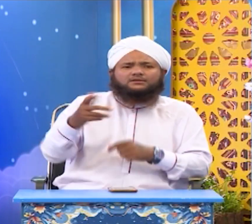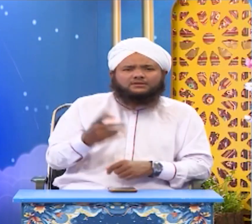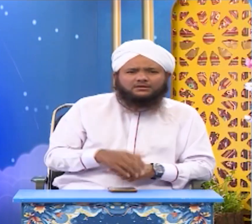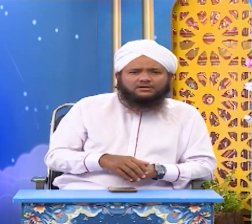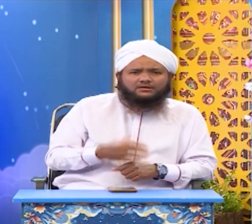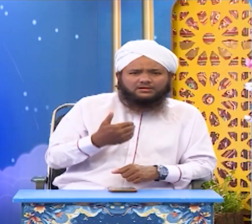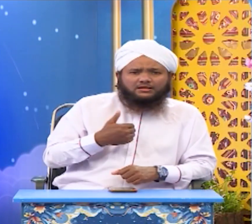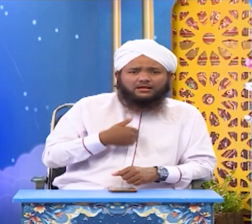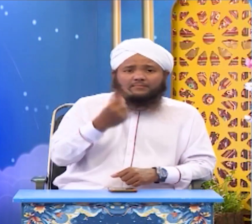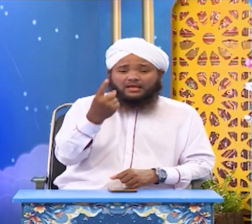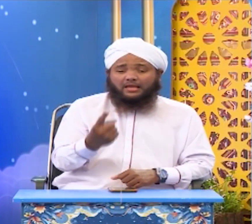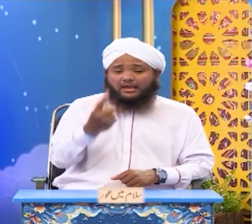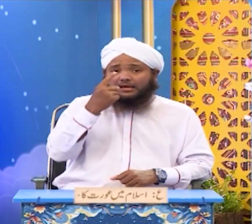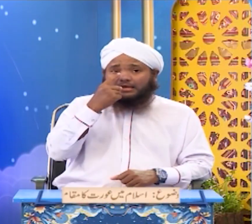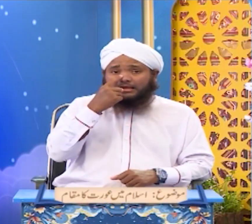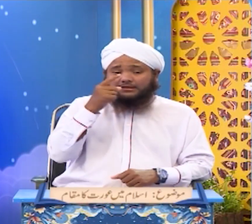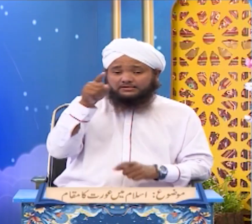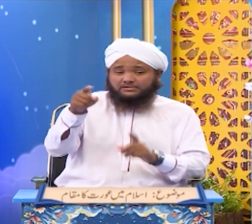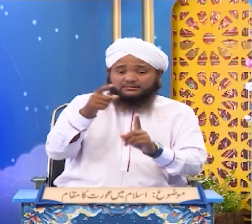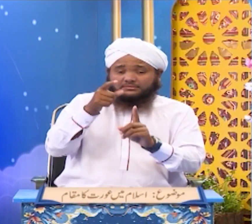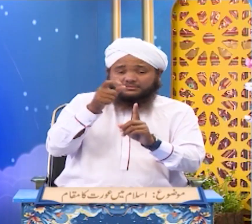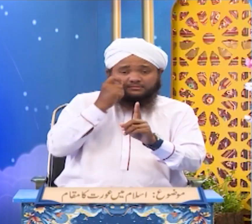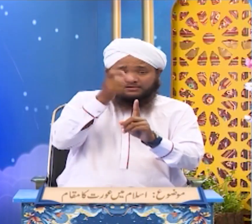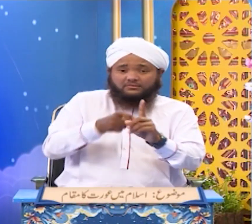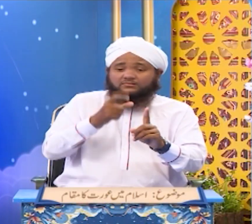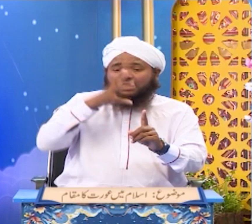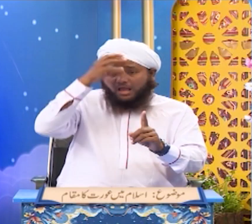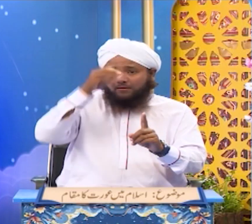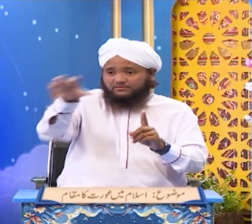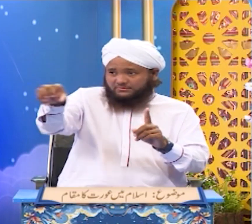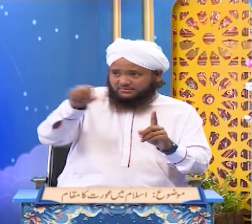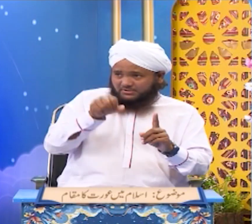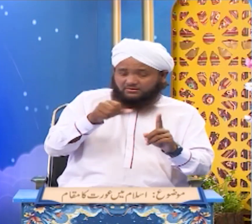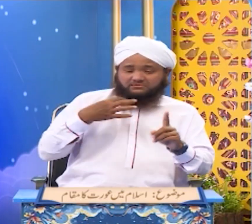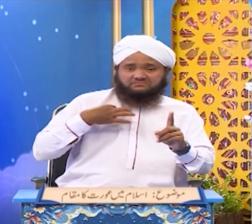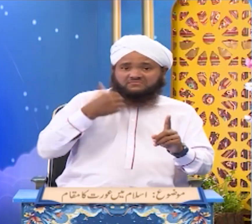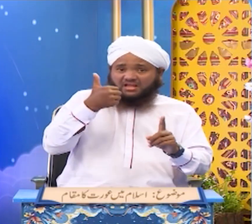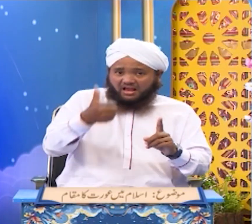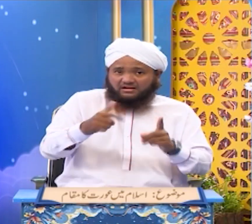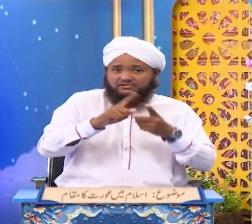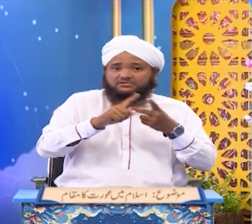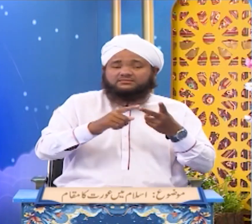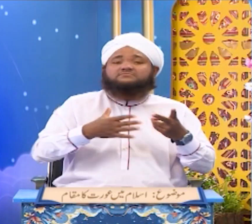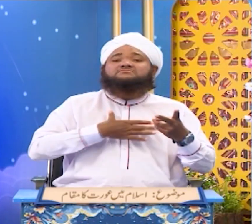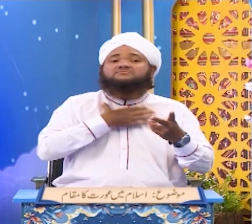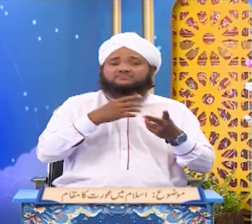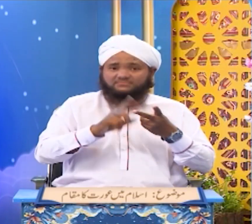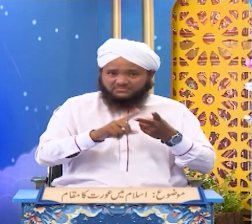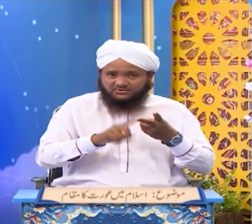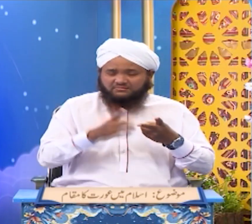ایک کنواری لڑکی کو اس کے والدین سے لے کر عمدہ لباس اور نفیس زیور یعنی جیولری سے سجا کر